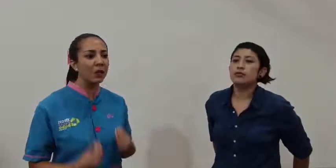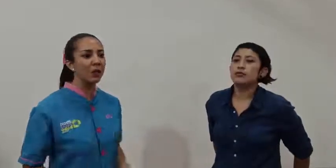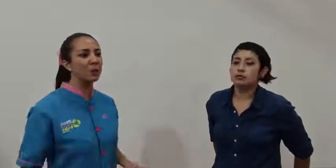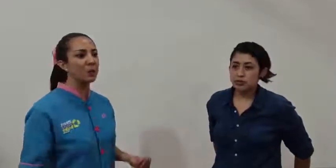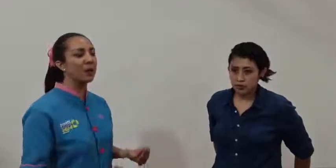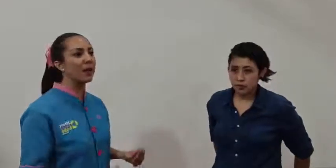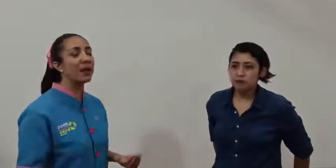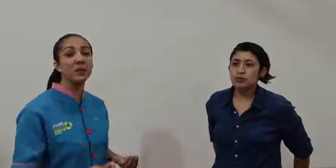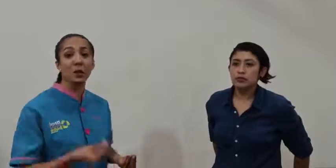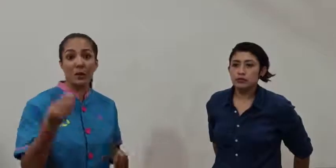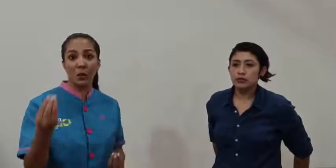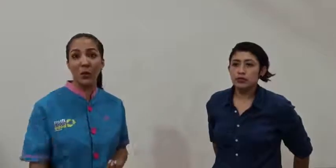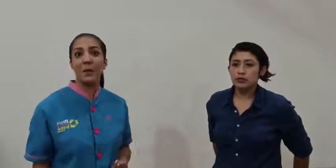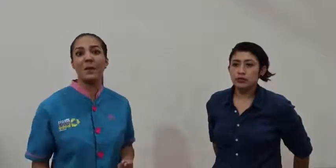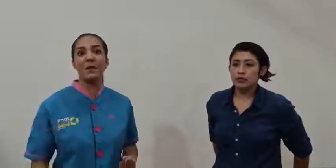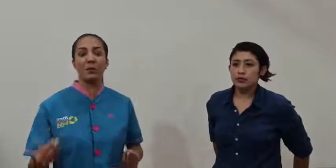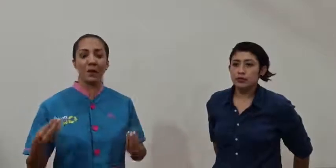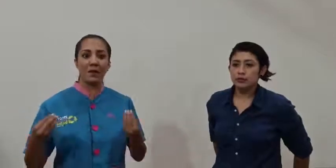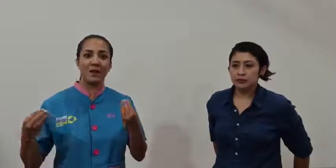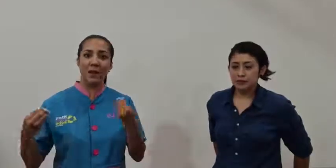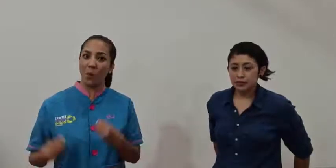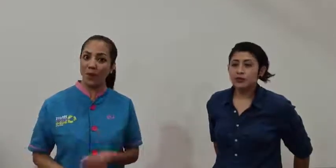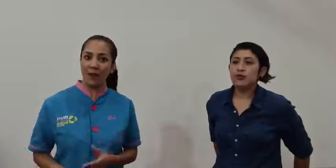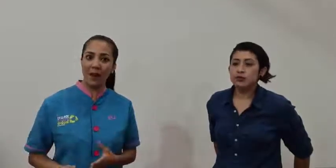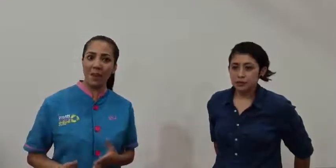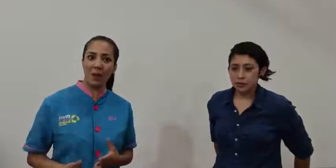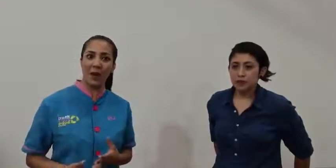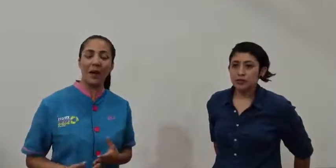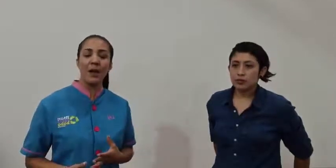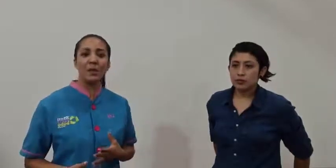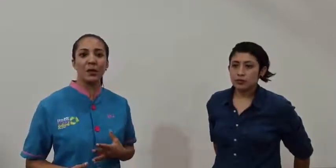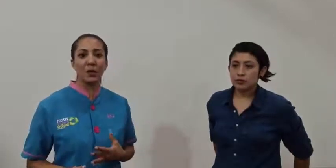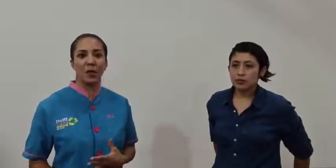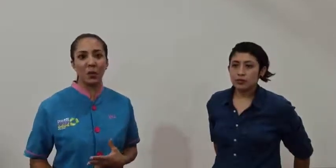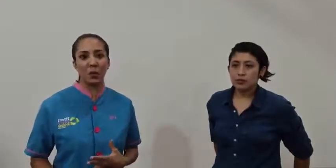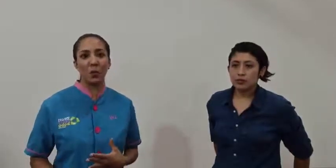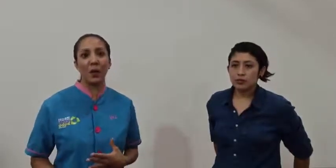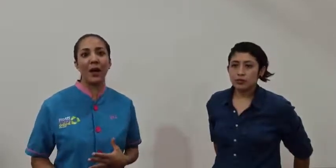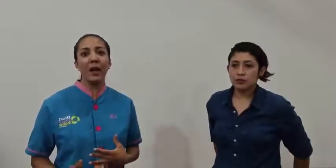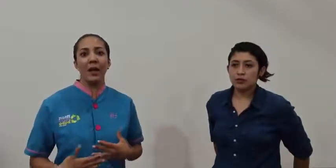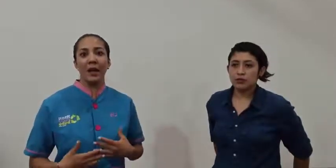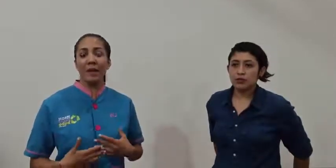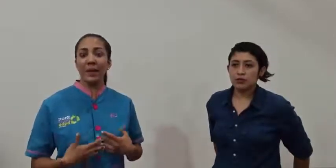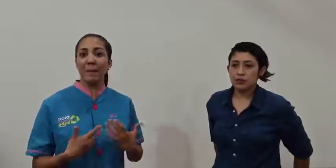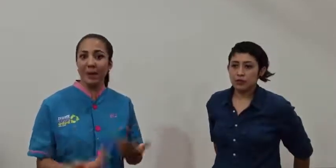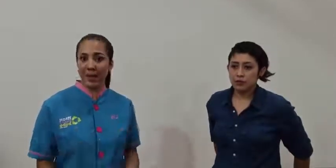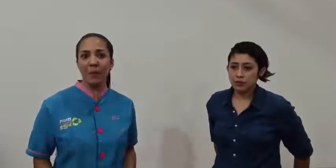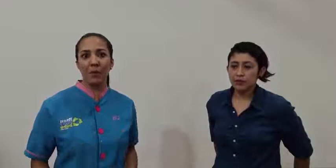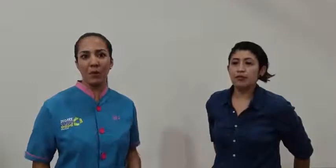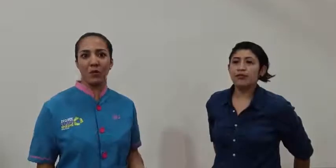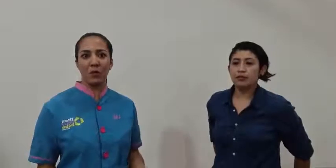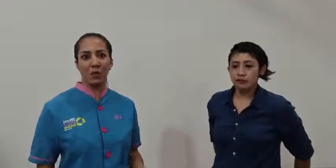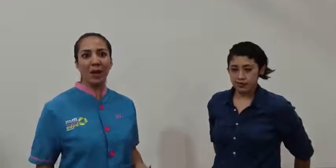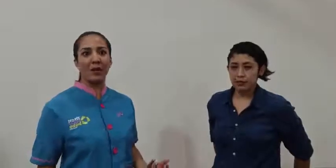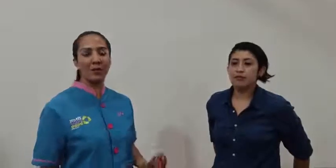tip que nos puedan dar y sobre todo, papi, si ustedes encuentran a una persona sordomuda, de qué manera podemos ayudarles,